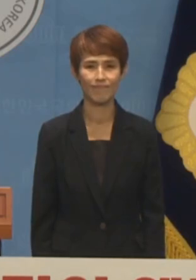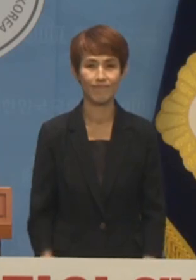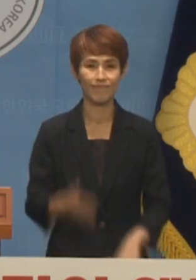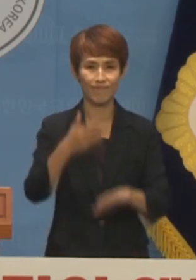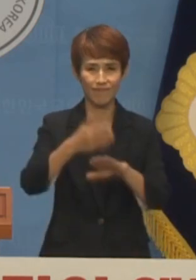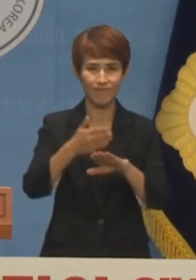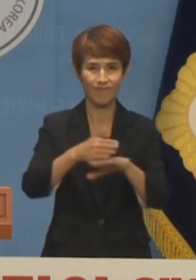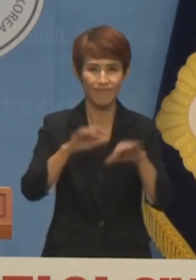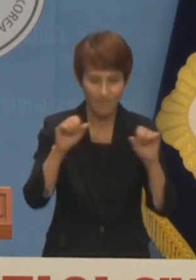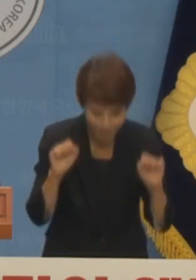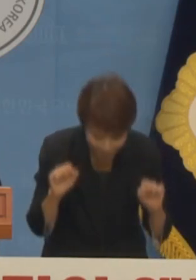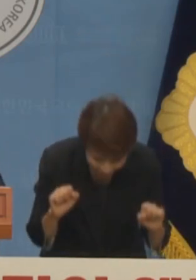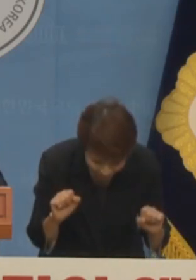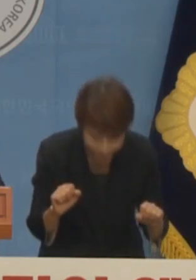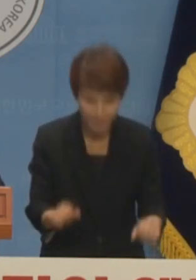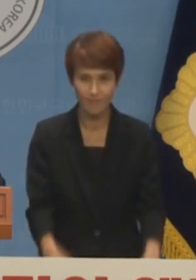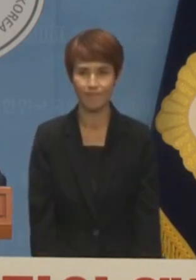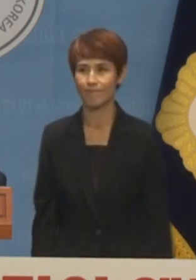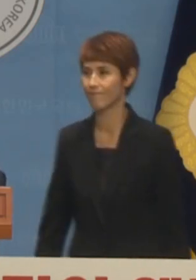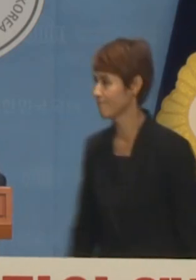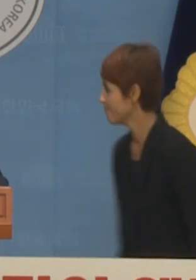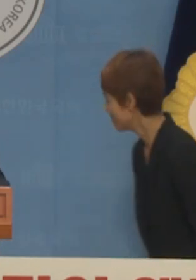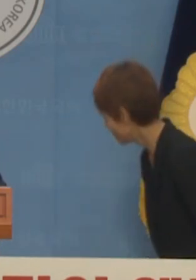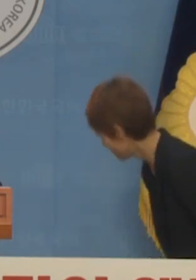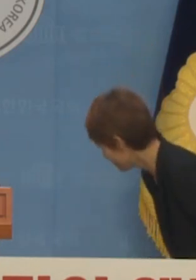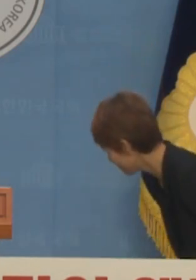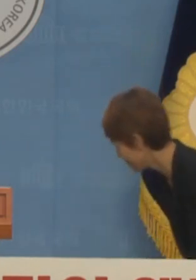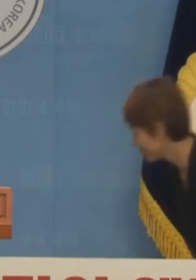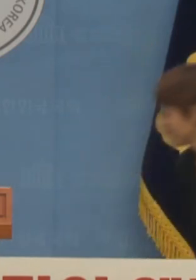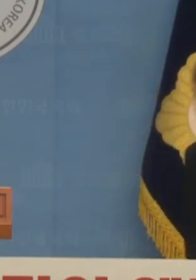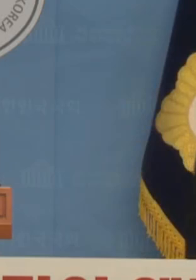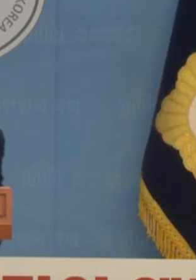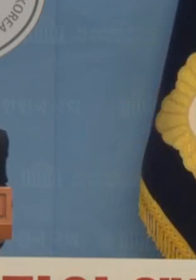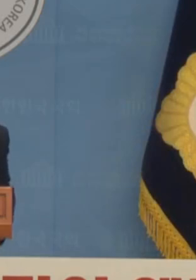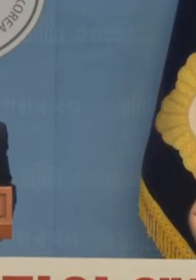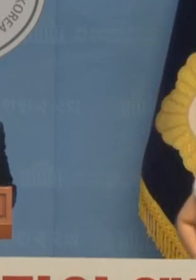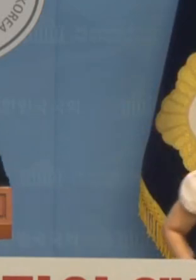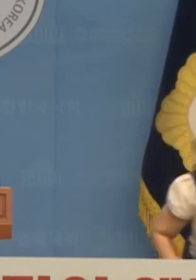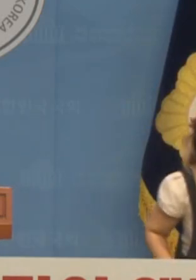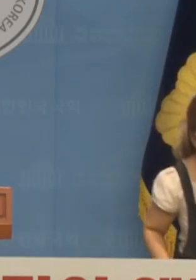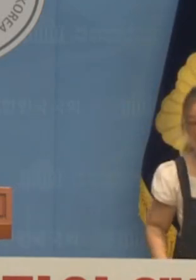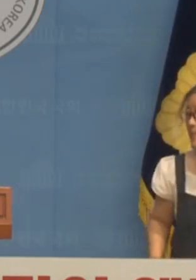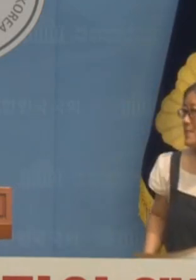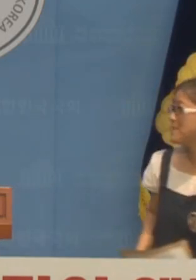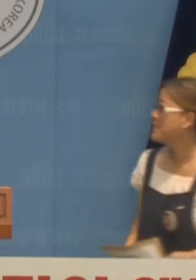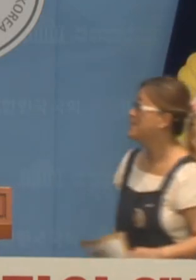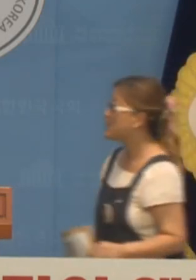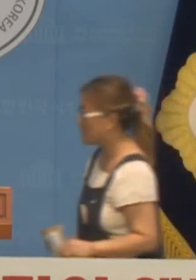감사합니다. 고맙습니다.